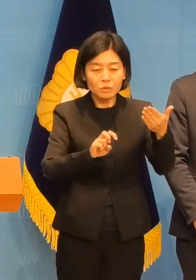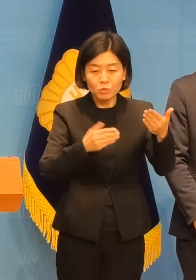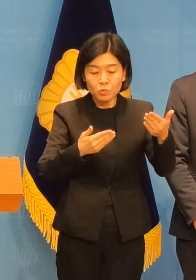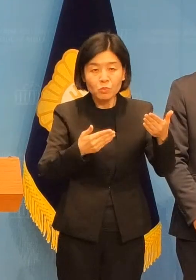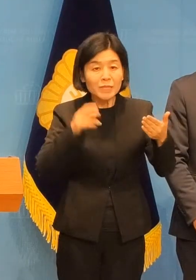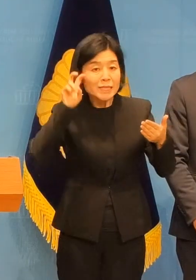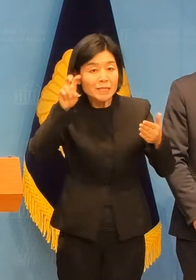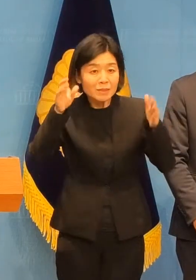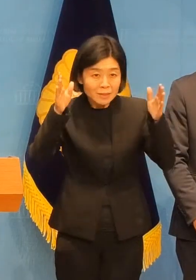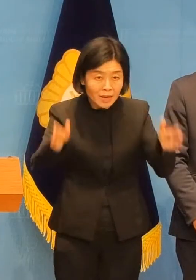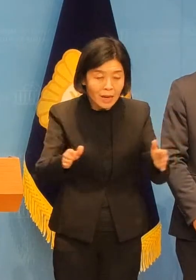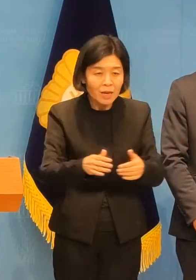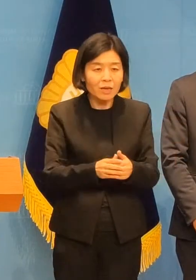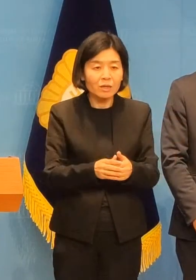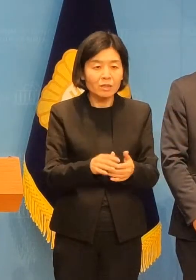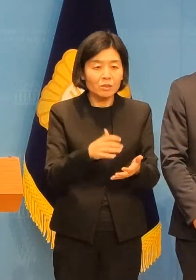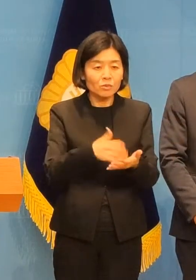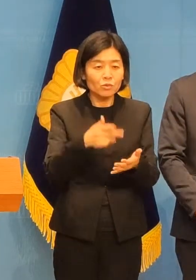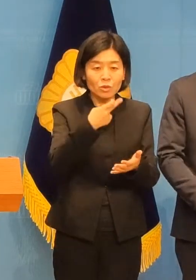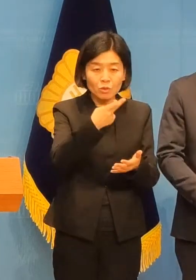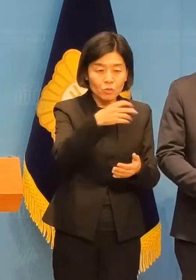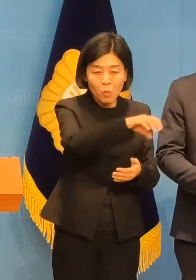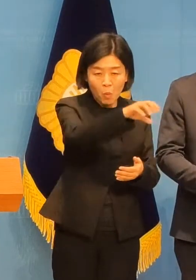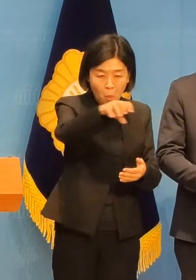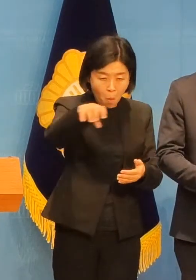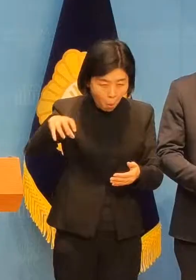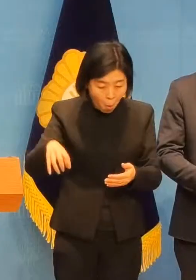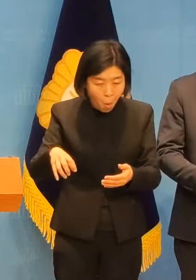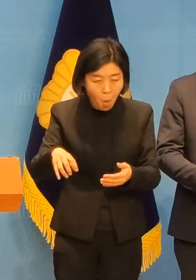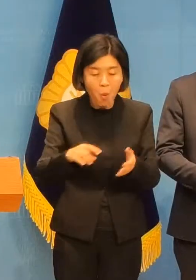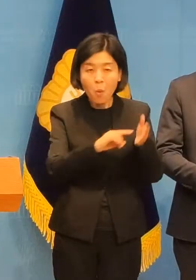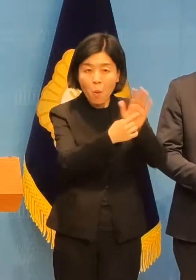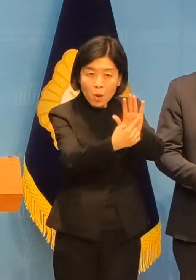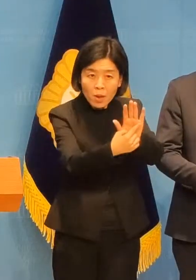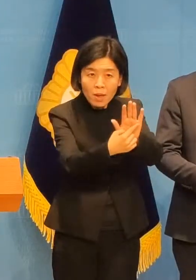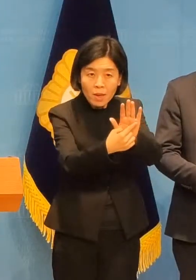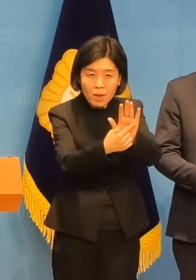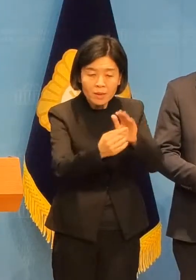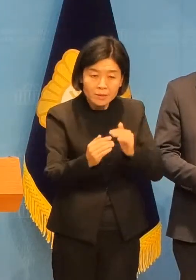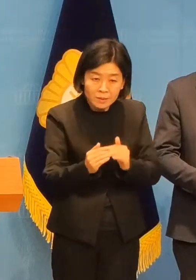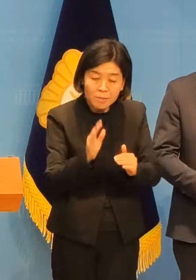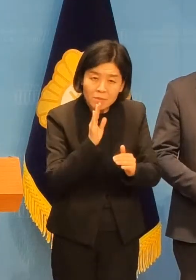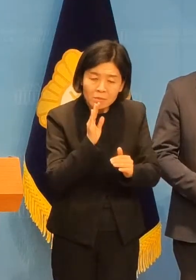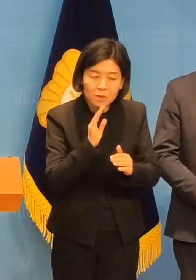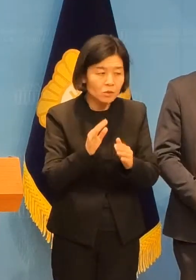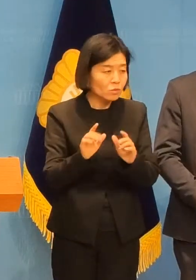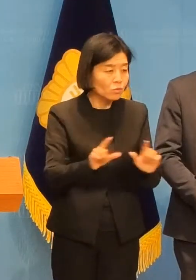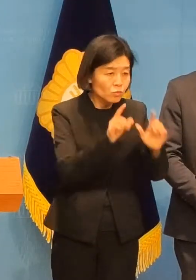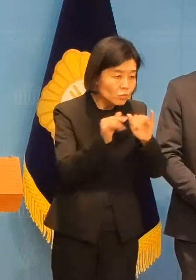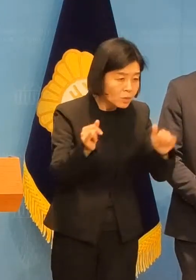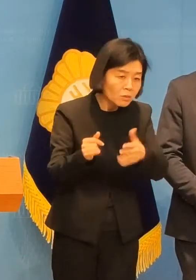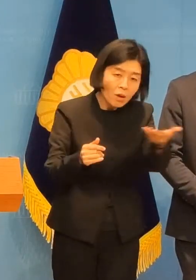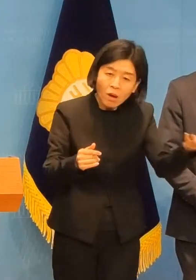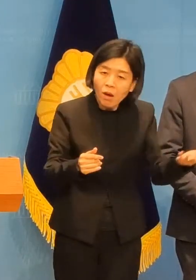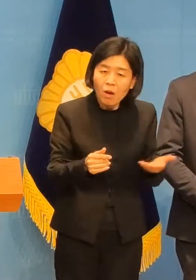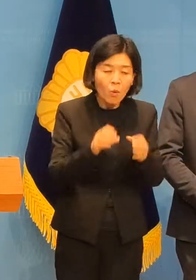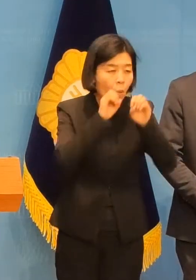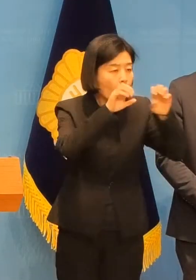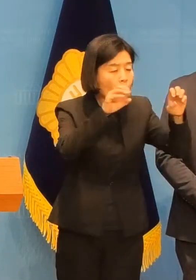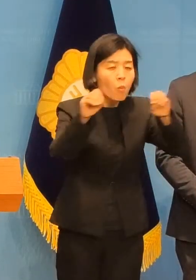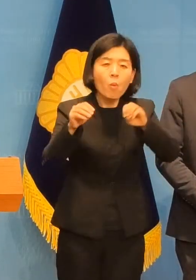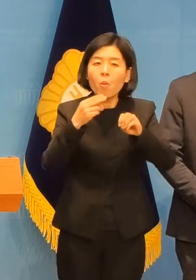20일간 12곳의 입지 후보지를 공개하고 주민 열람을 진행했습니다. 그러나 정작 주민들에게는 어떠한 홍보도 하지